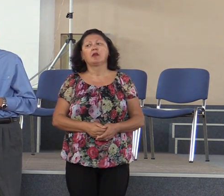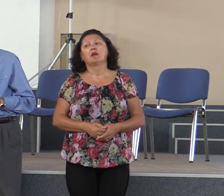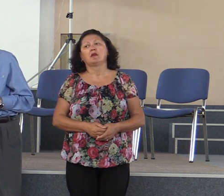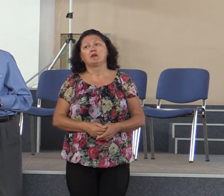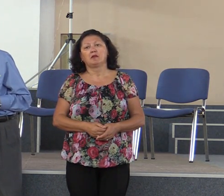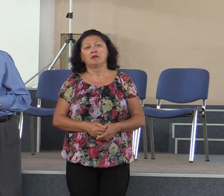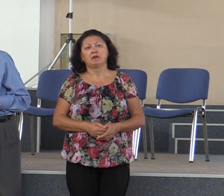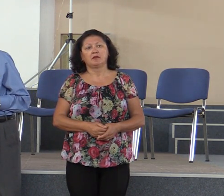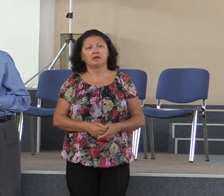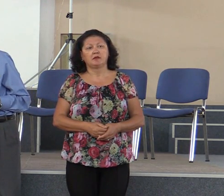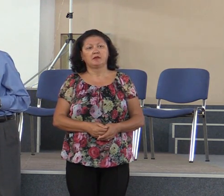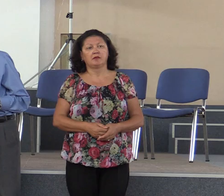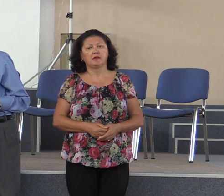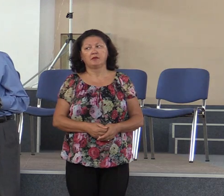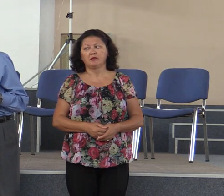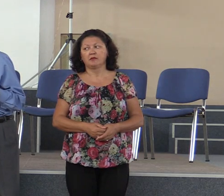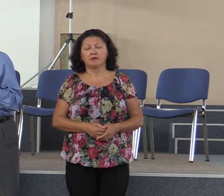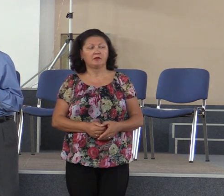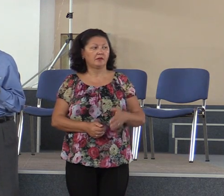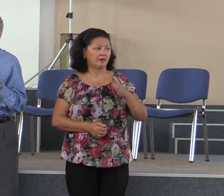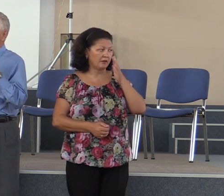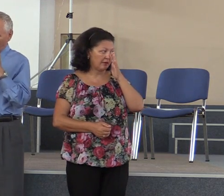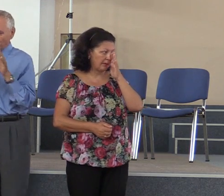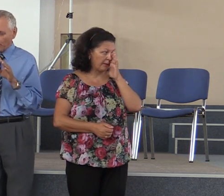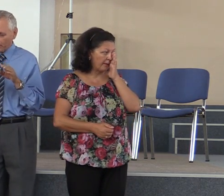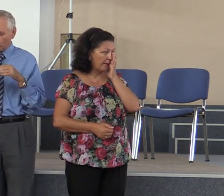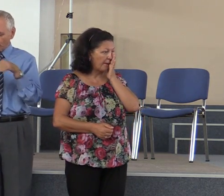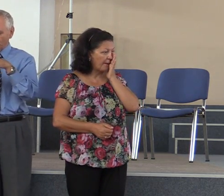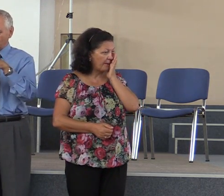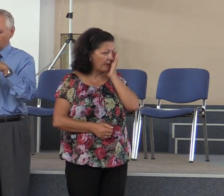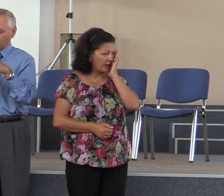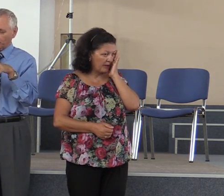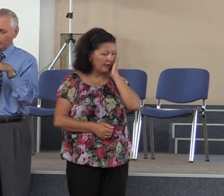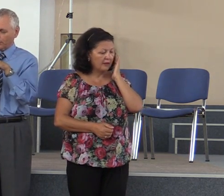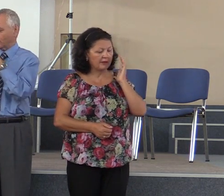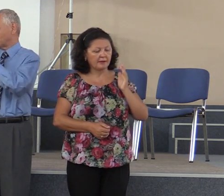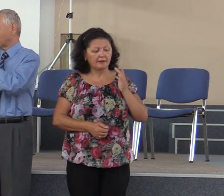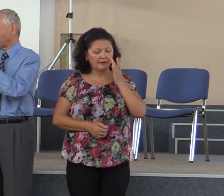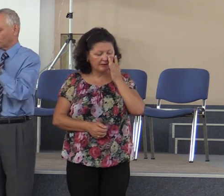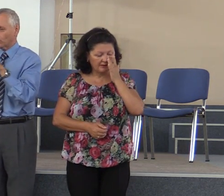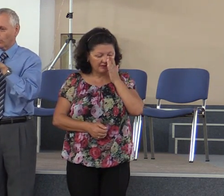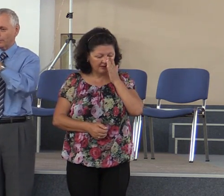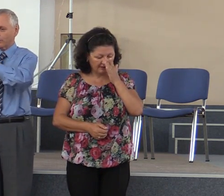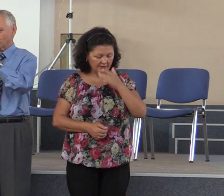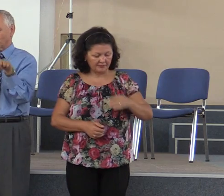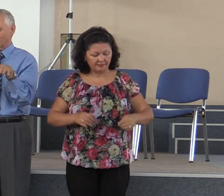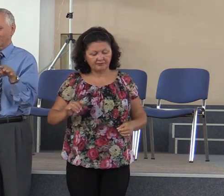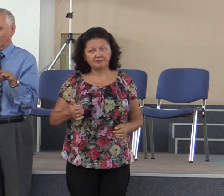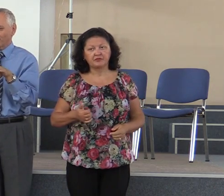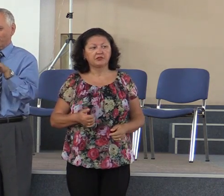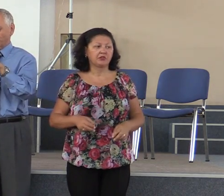am called out. I got out of. Ah, și m-am dat jos din povestește. M-am dat